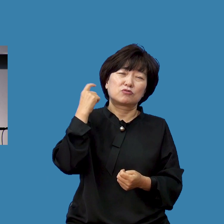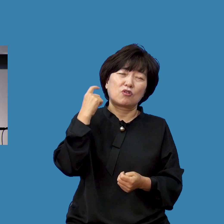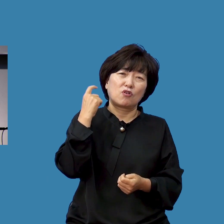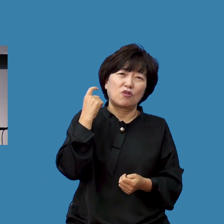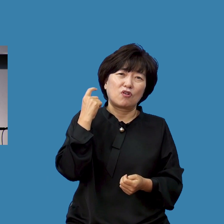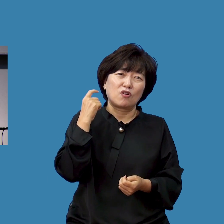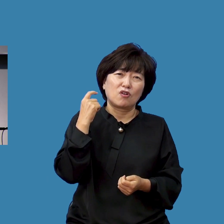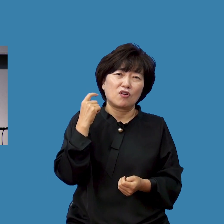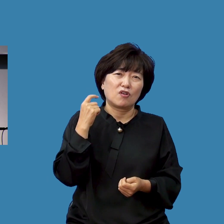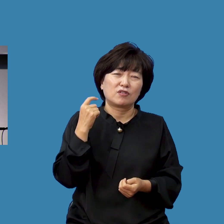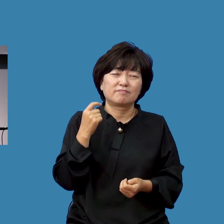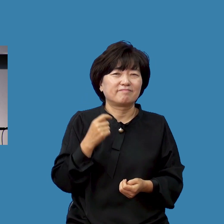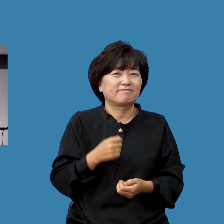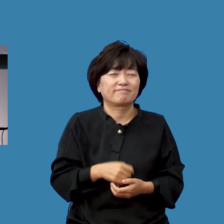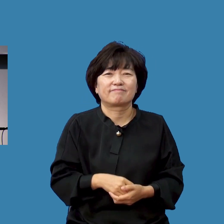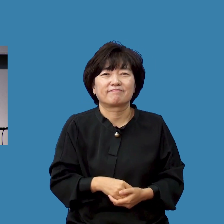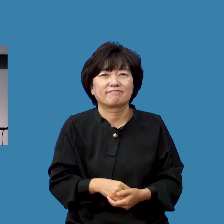예.